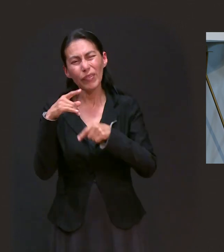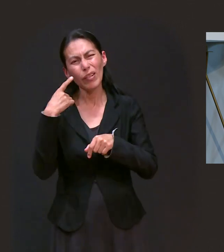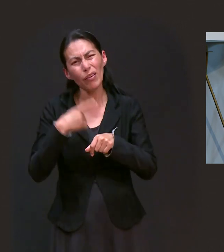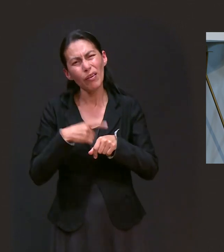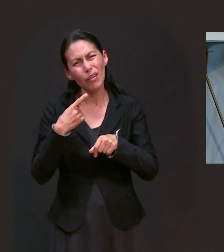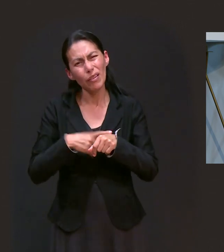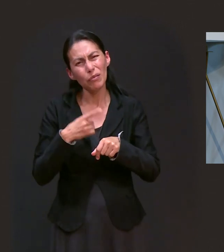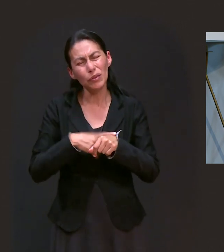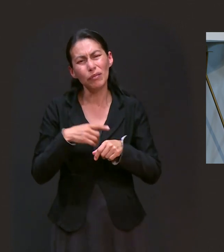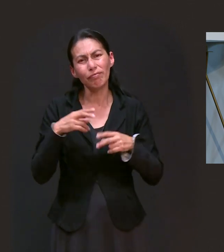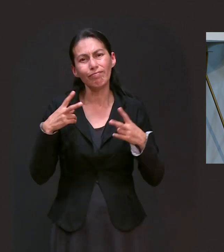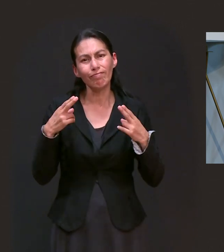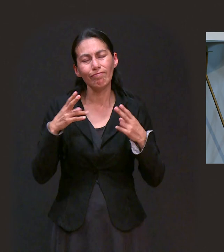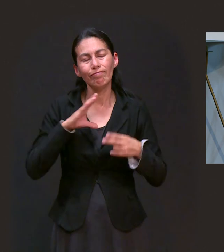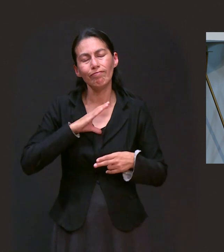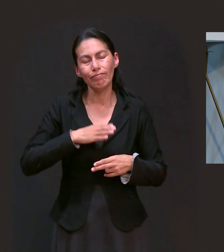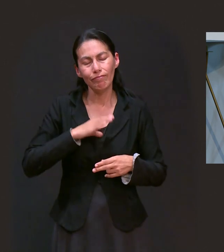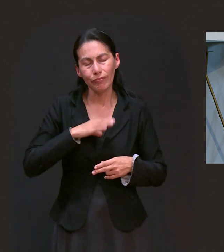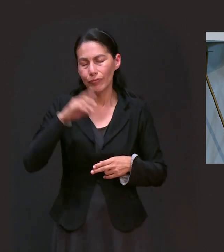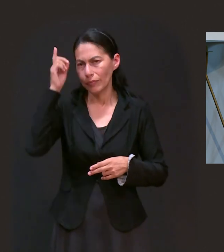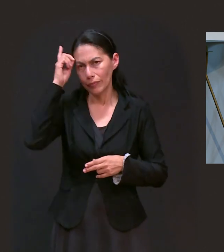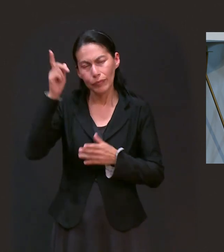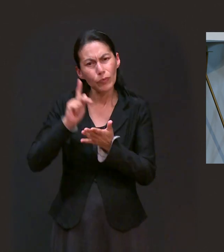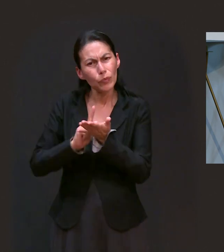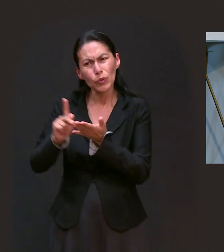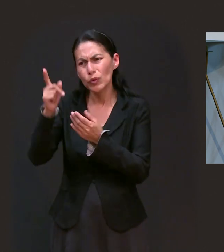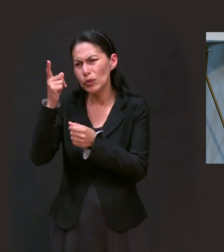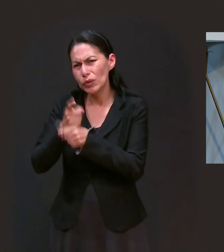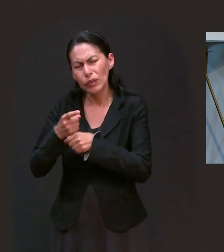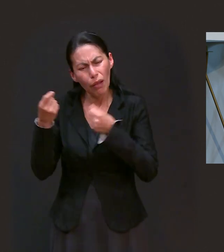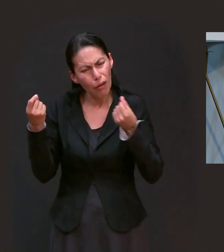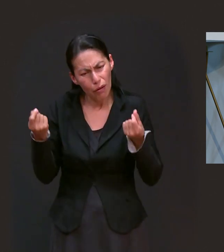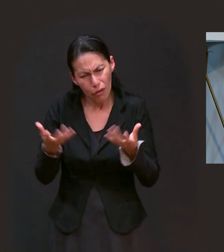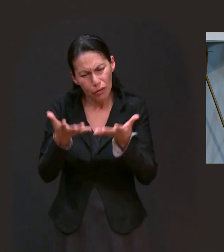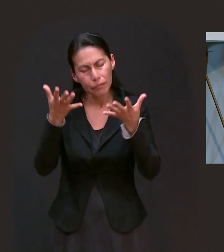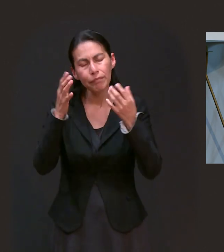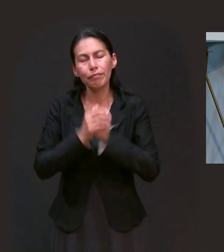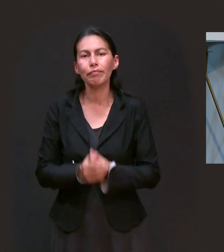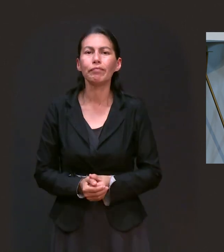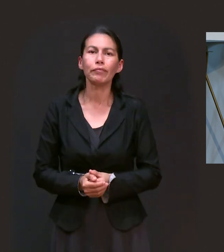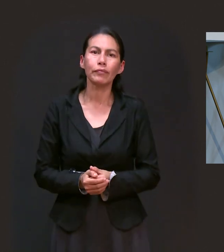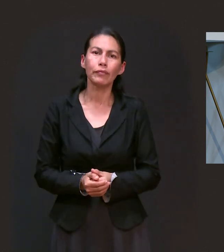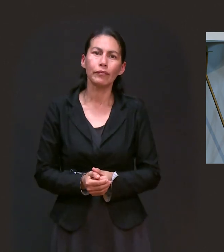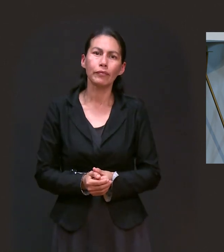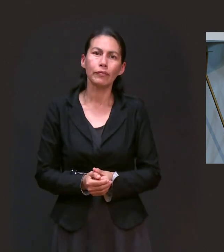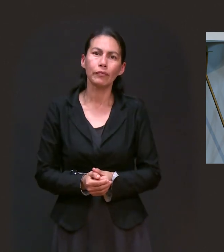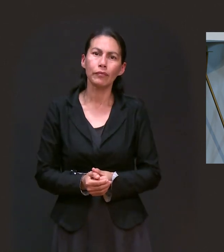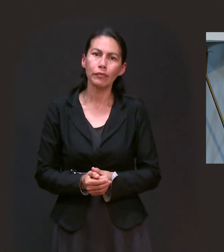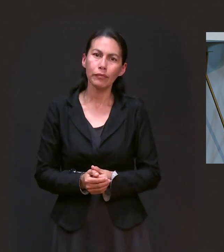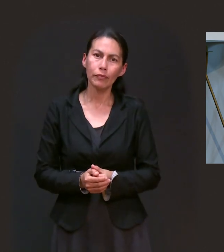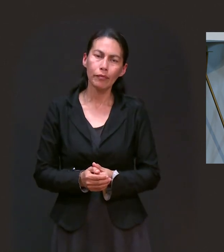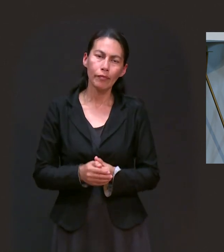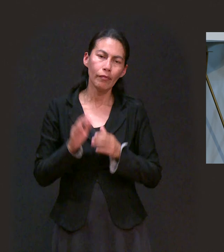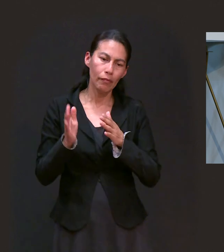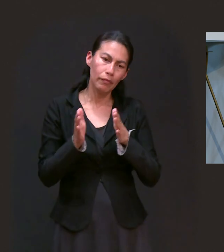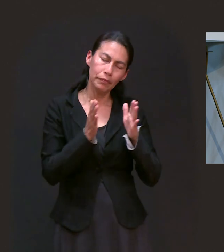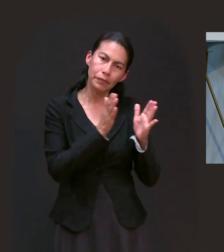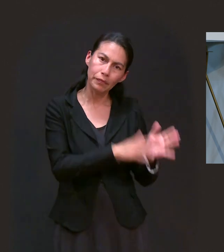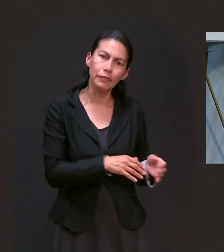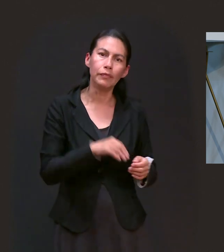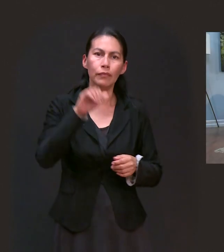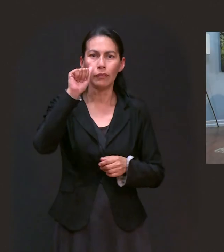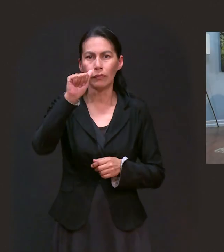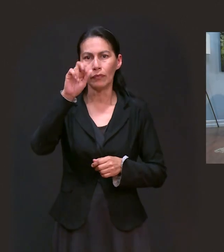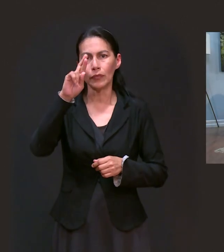y queremos que se haga la voluntad voluntad de dios agradable y perfecta con él